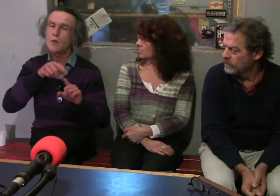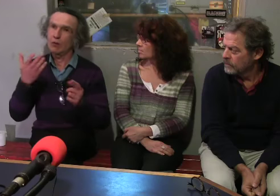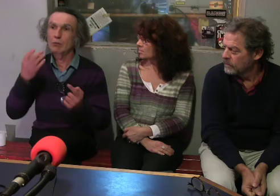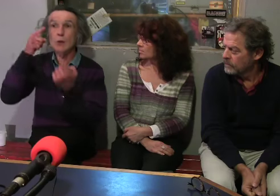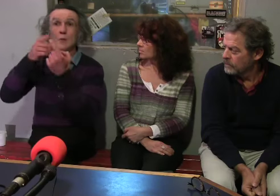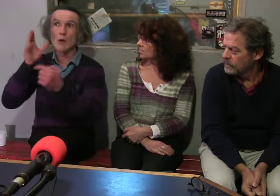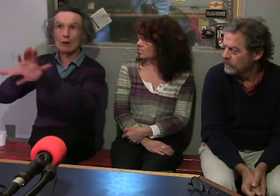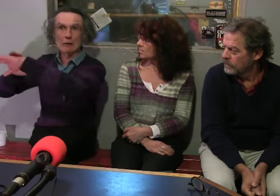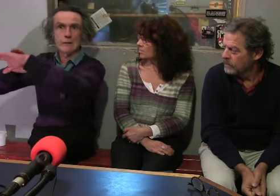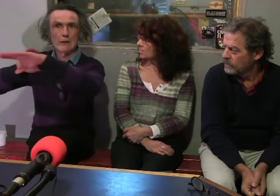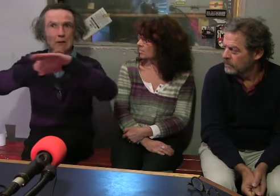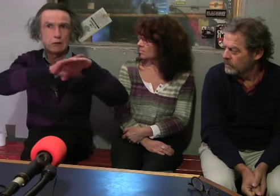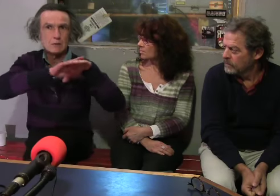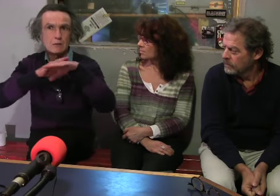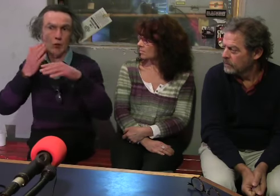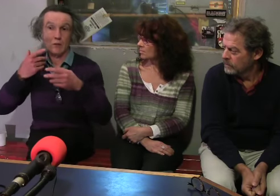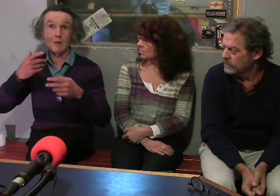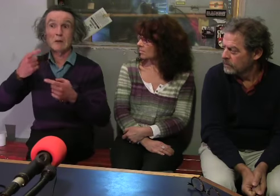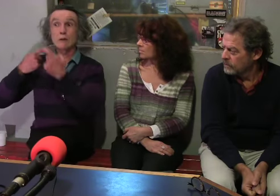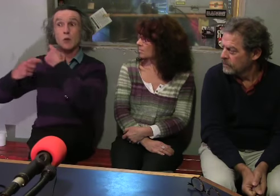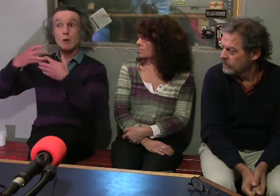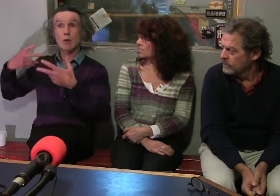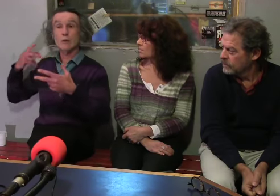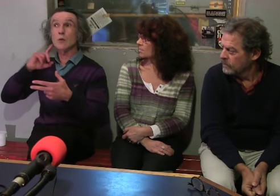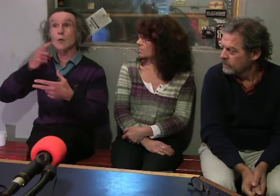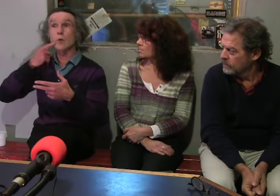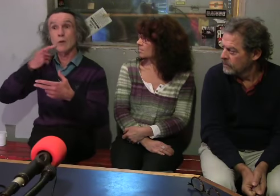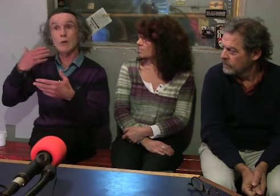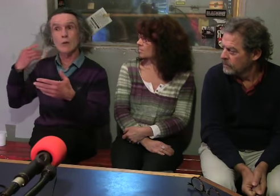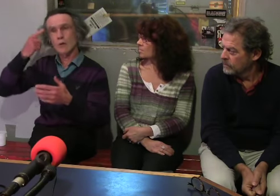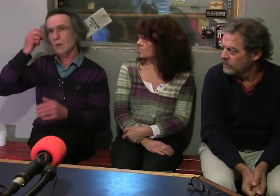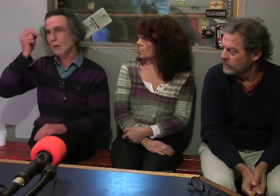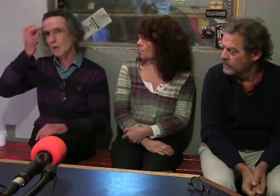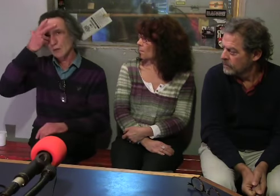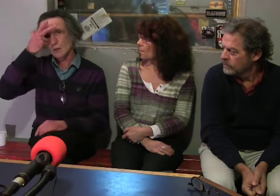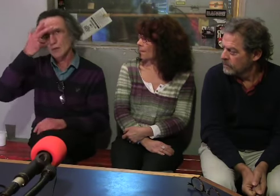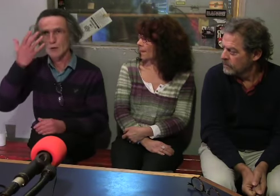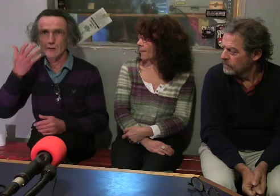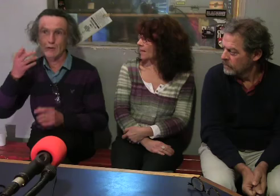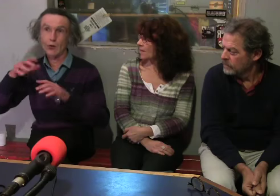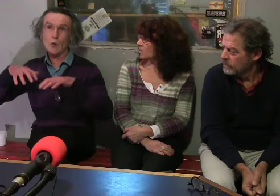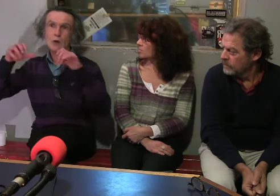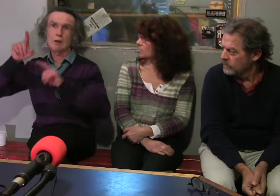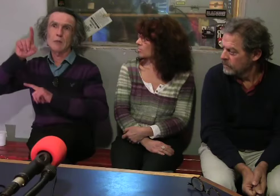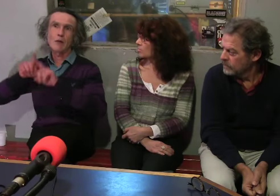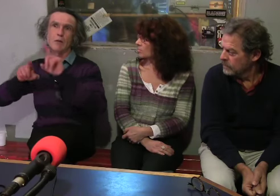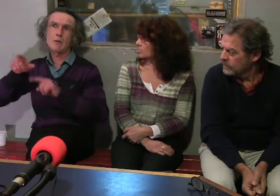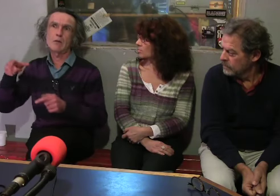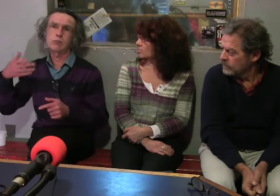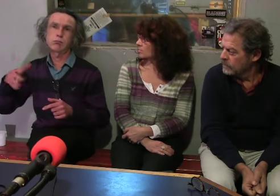Paris à Milan. L'objectif de cette action était d'avertir un petit peu les gens sur l'histoire des sourds qui était extrêmement